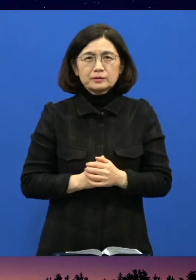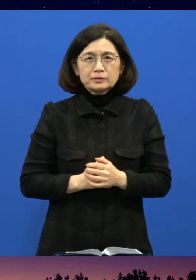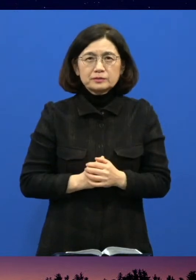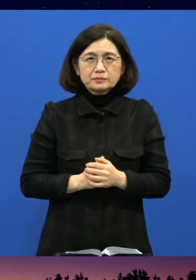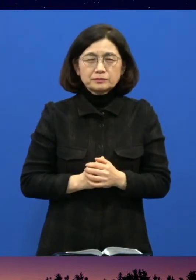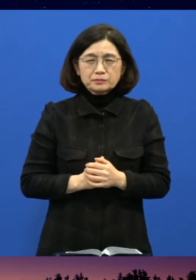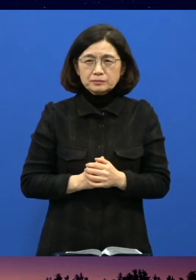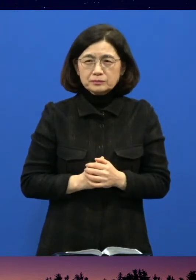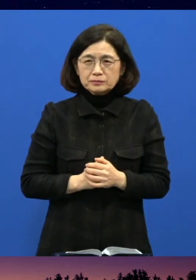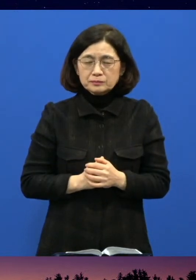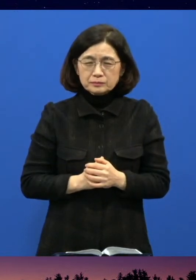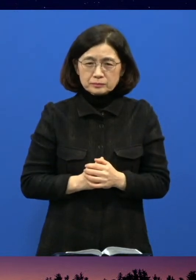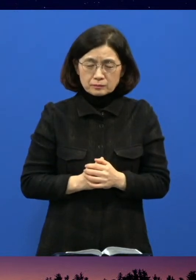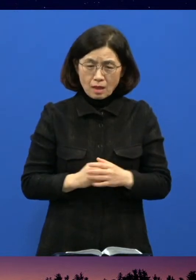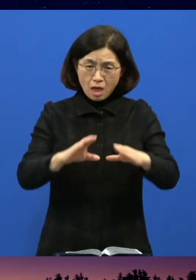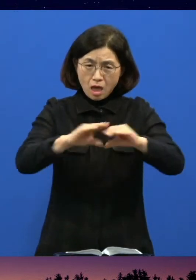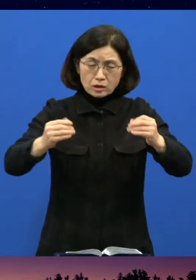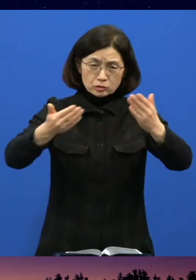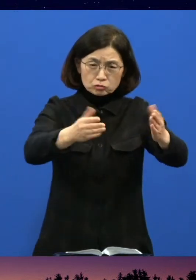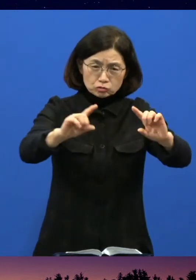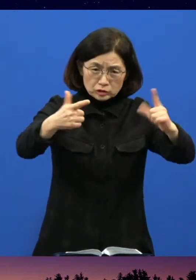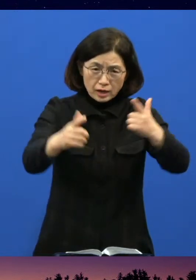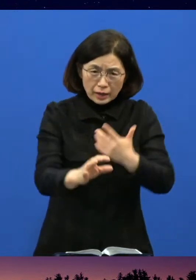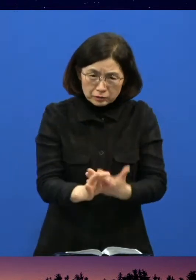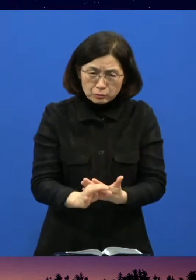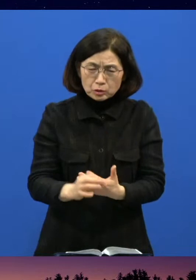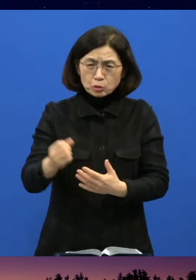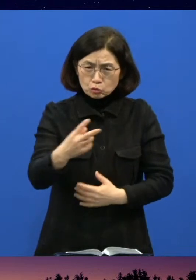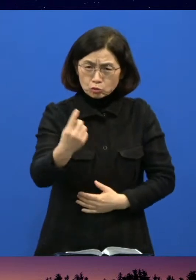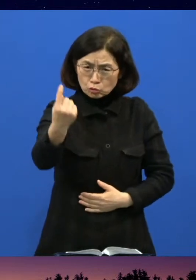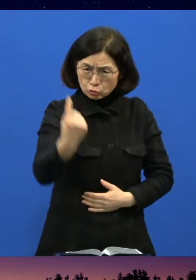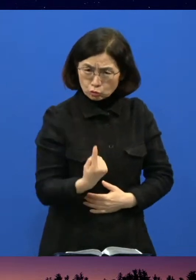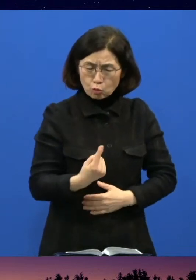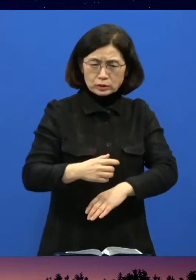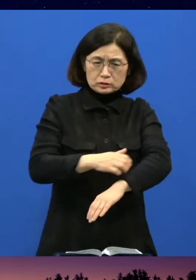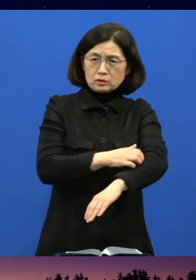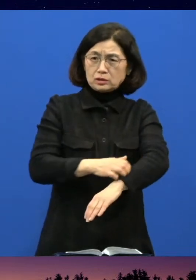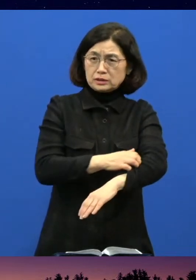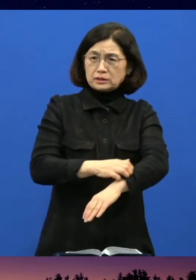들어주지 않으면 포기하지 않을 거라는 거죠. 너무도 집요했습니다.